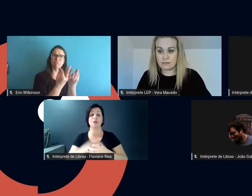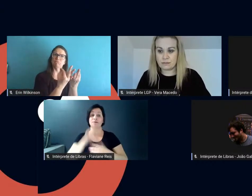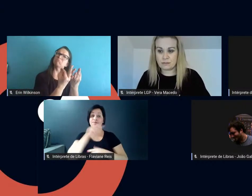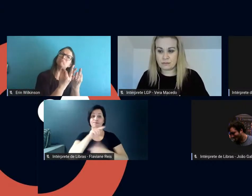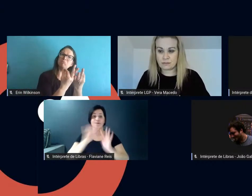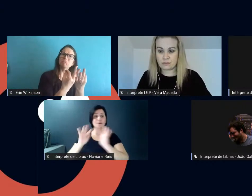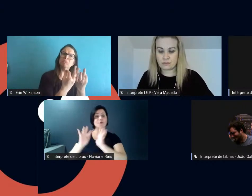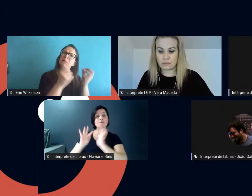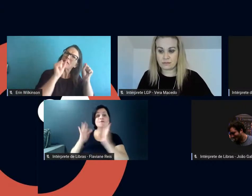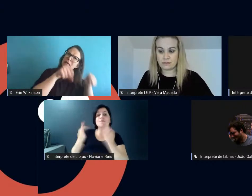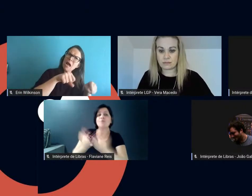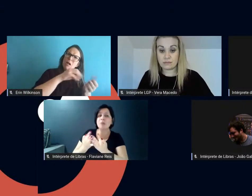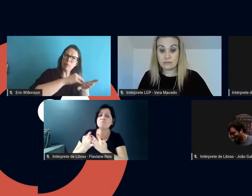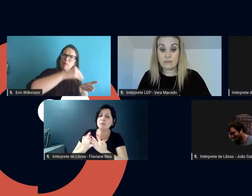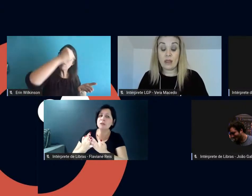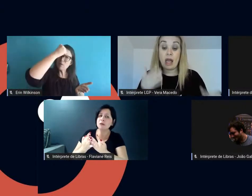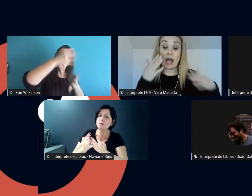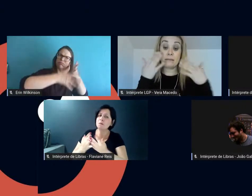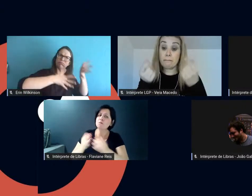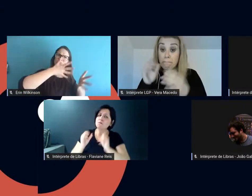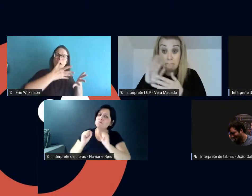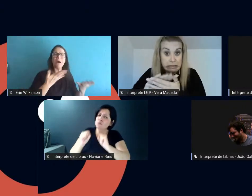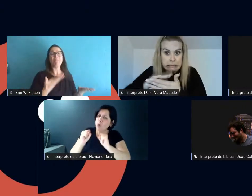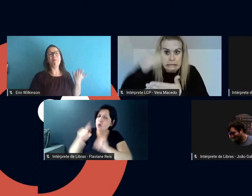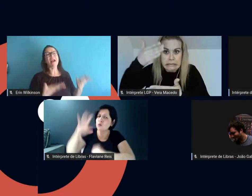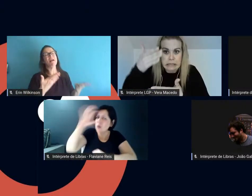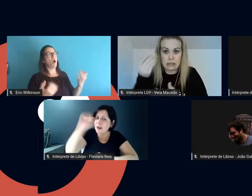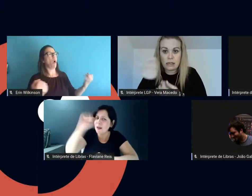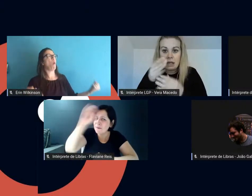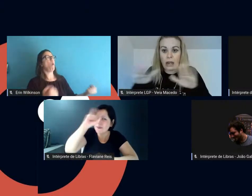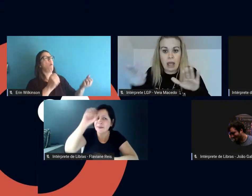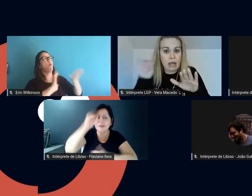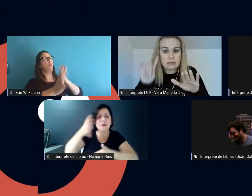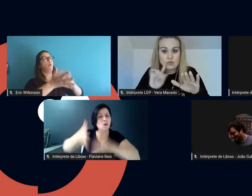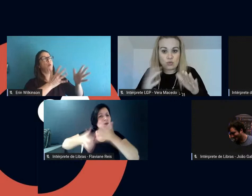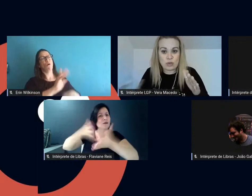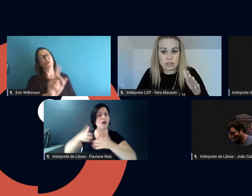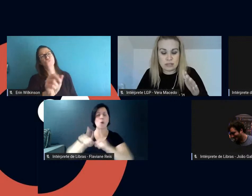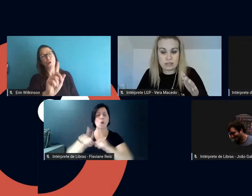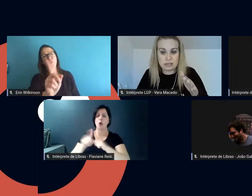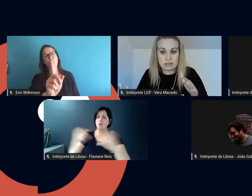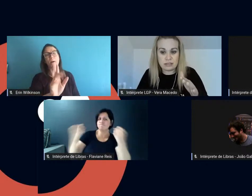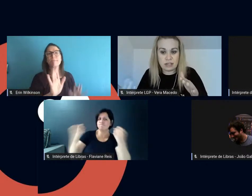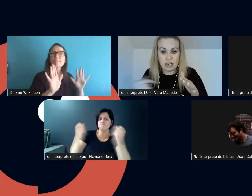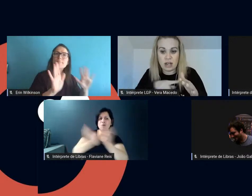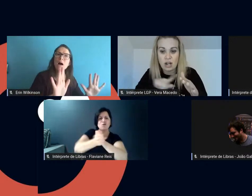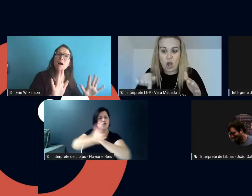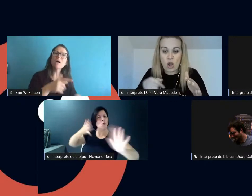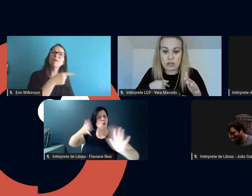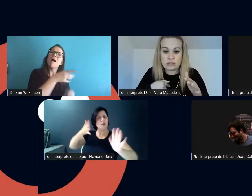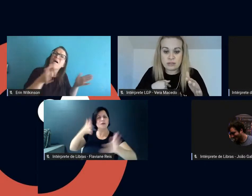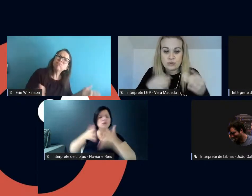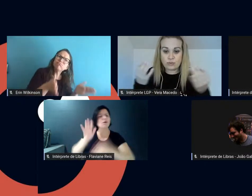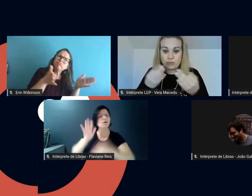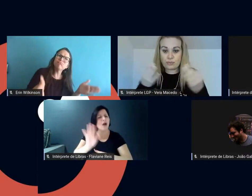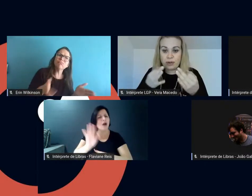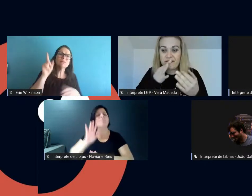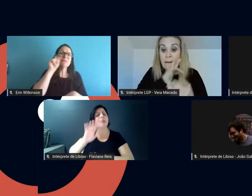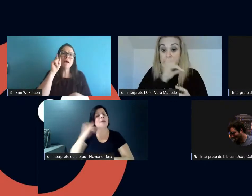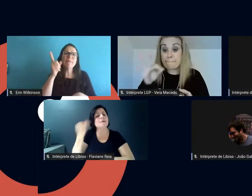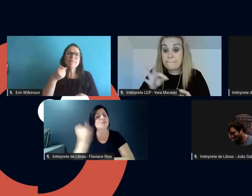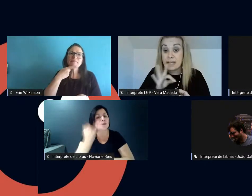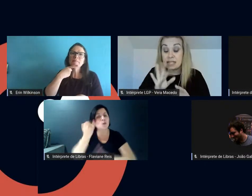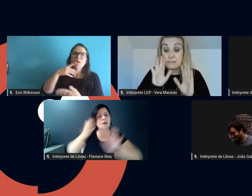Então, principalmente as crianças surdas, né? Então nós e eh que as famílias elas